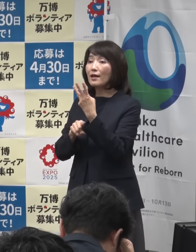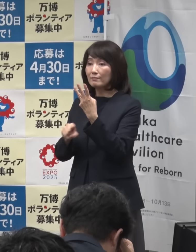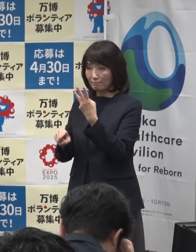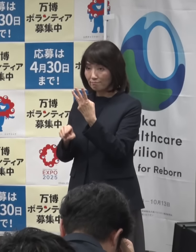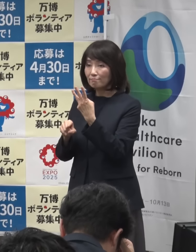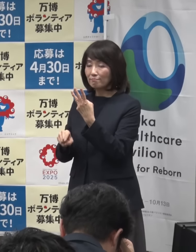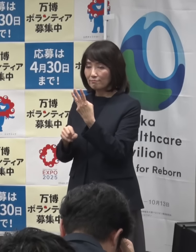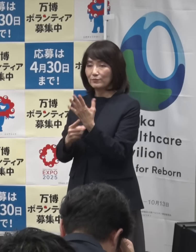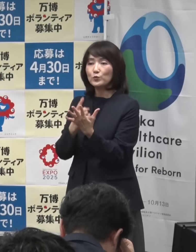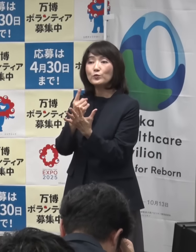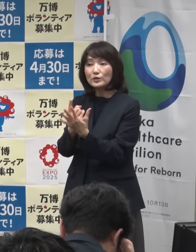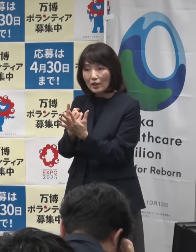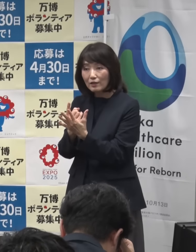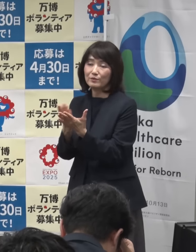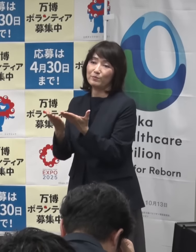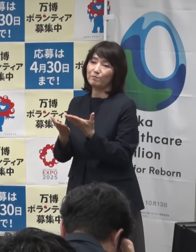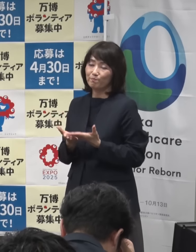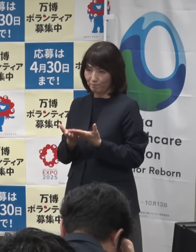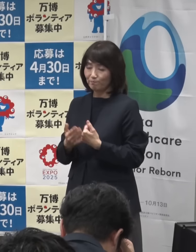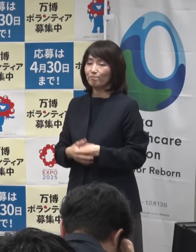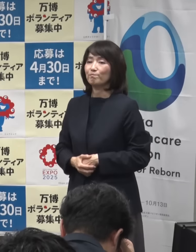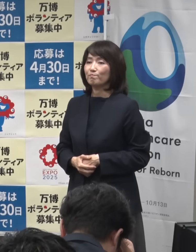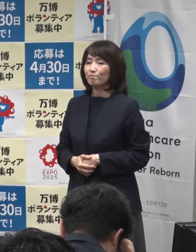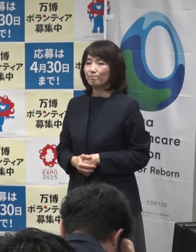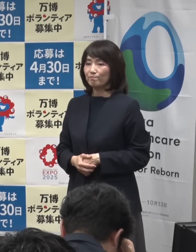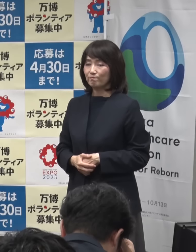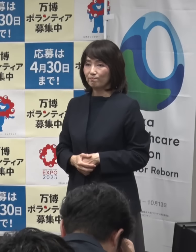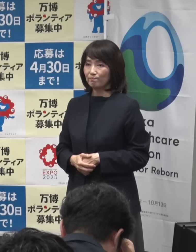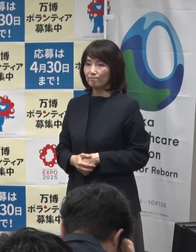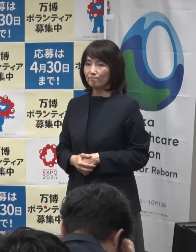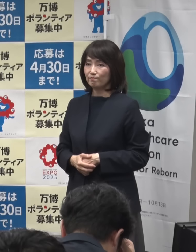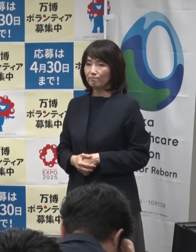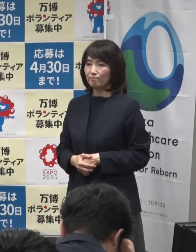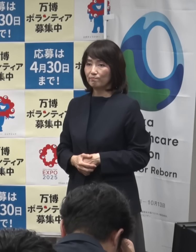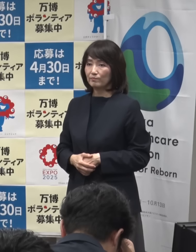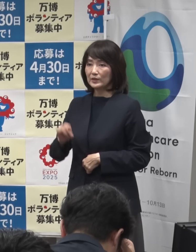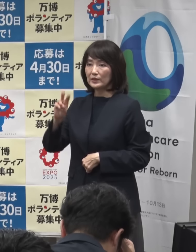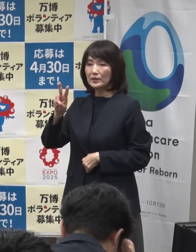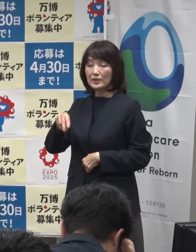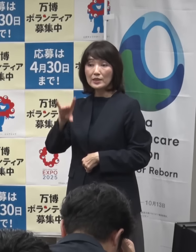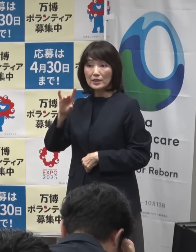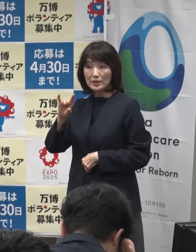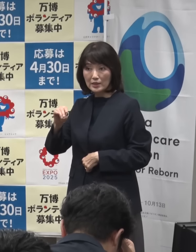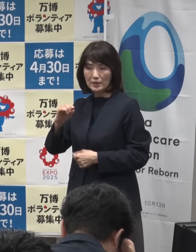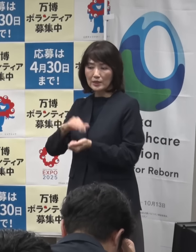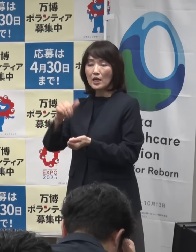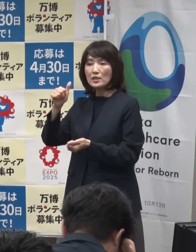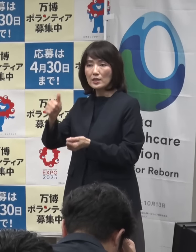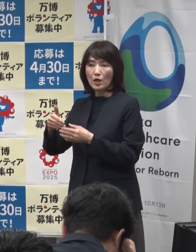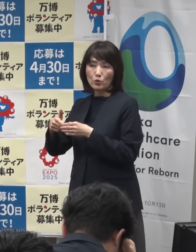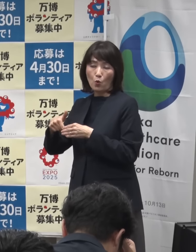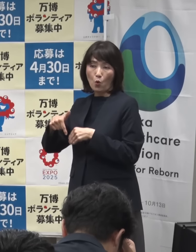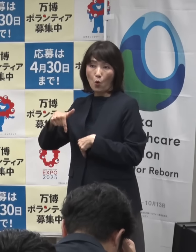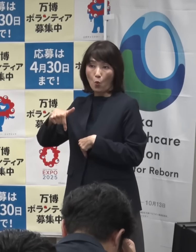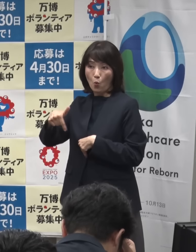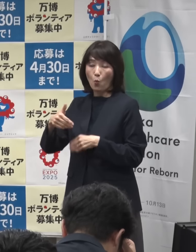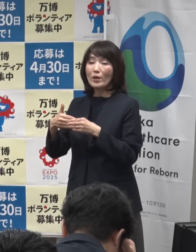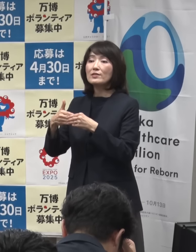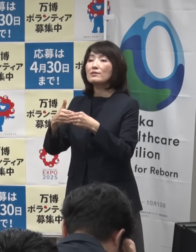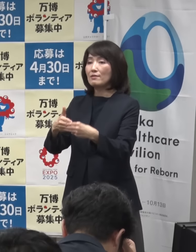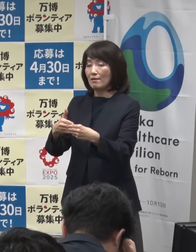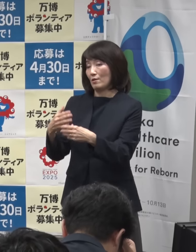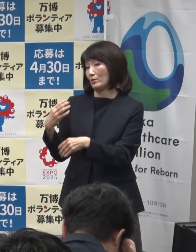方にご参画をいただきまして、そして入木先生のファシリテーターのもとですね、パネルディスカッション